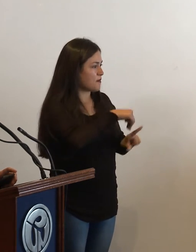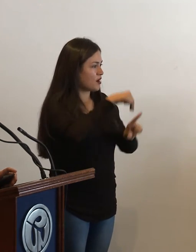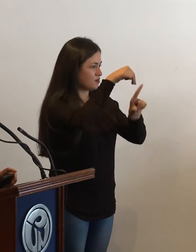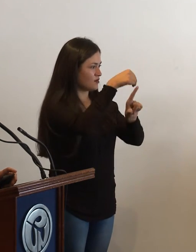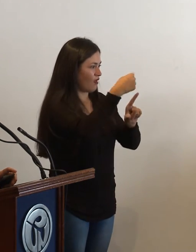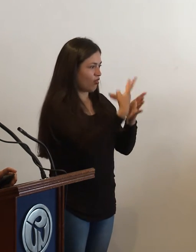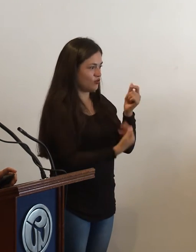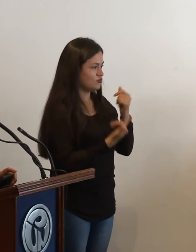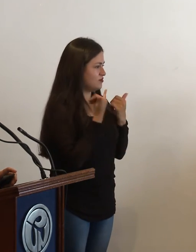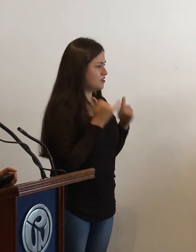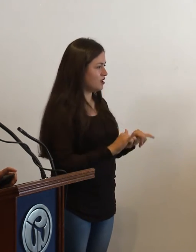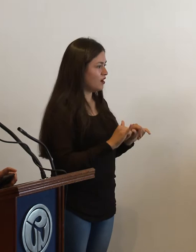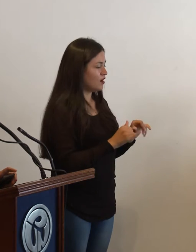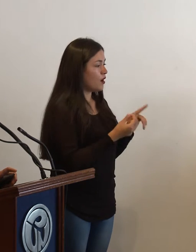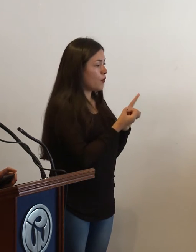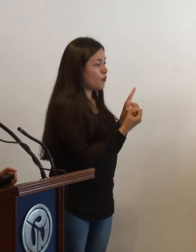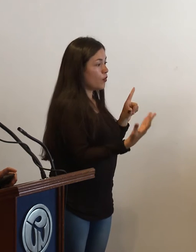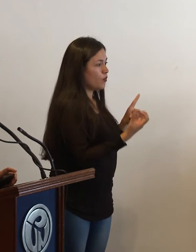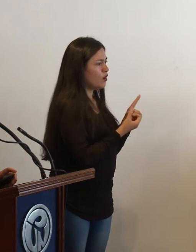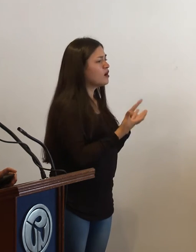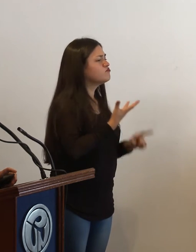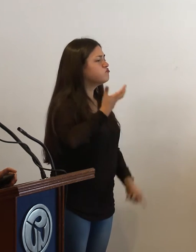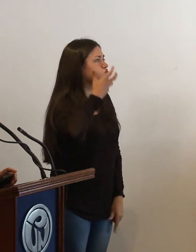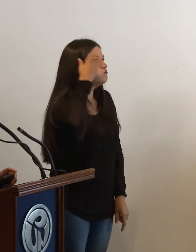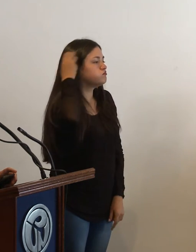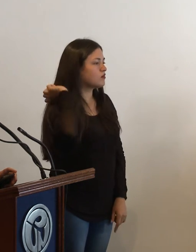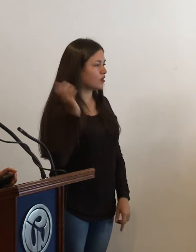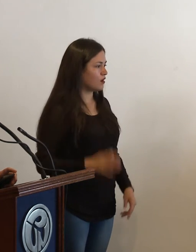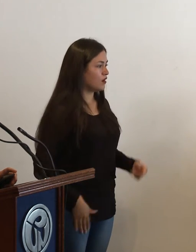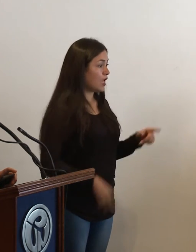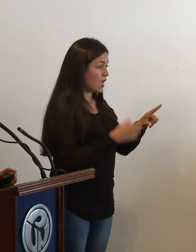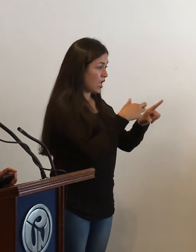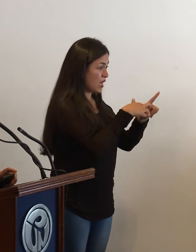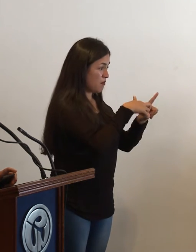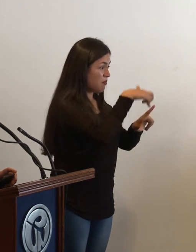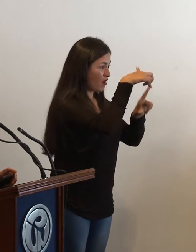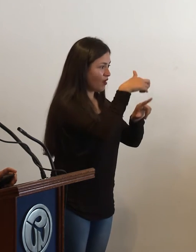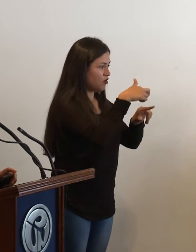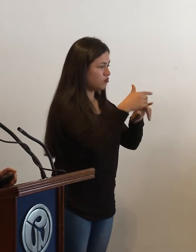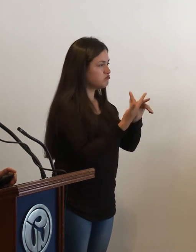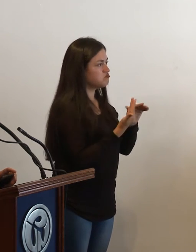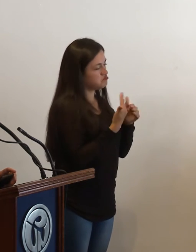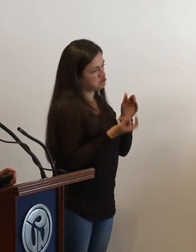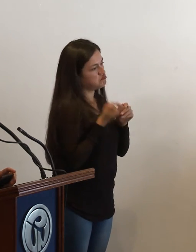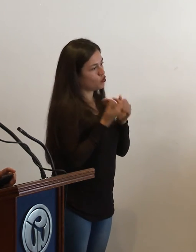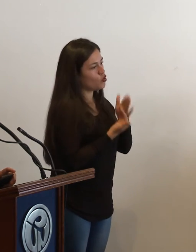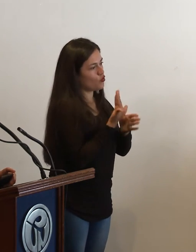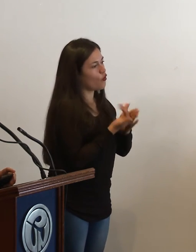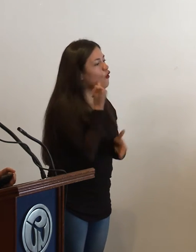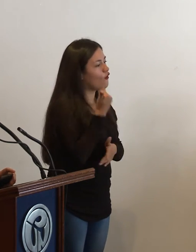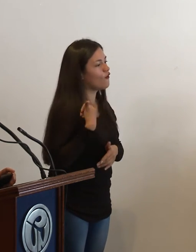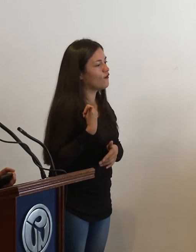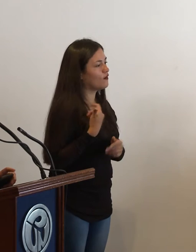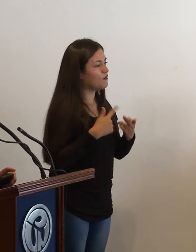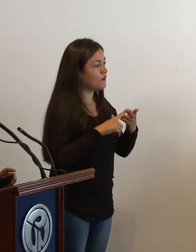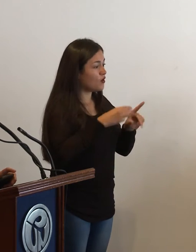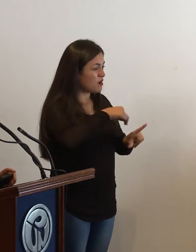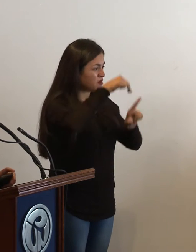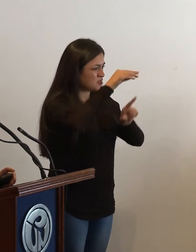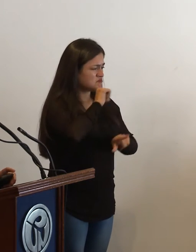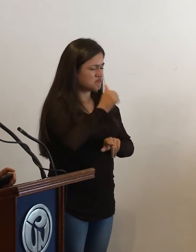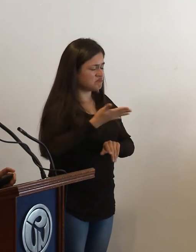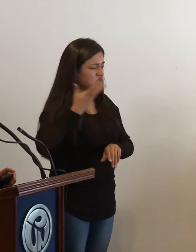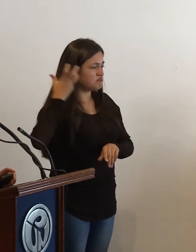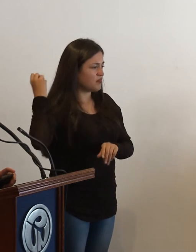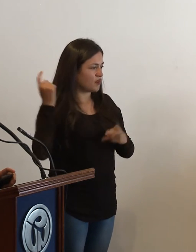maestría en educación popular que es más vieja que el pregrado, porque esa maestría se empezó a ofrecer desde el 92,